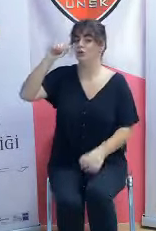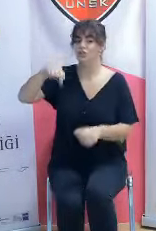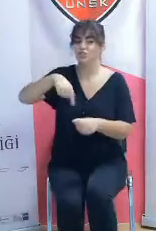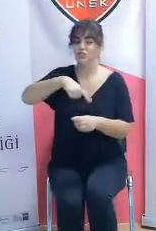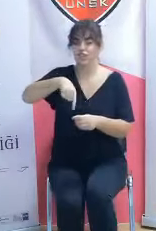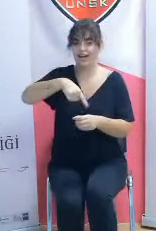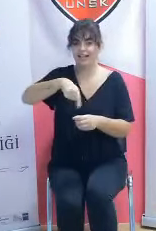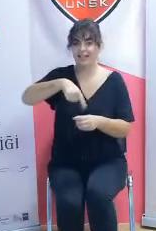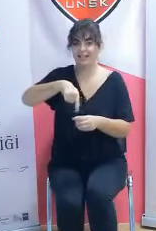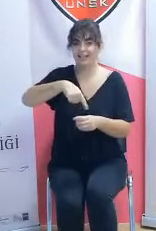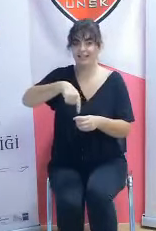Çak.